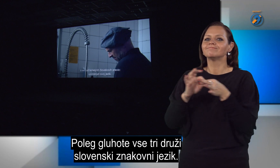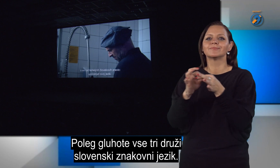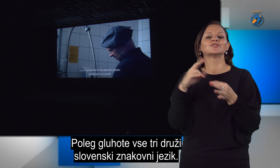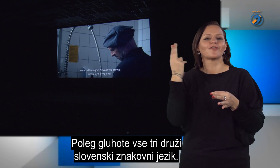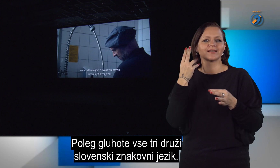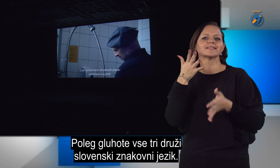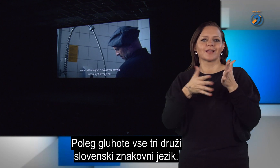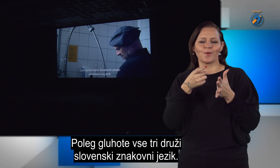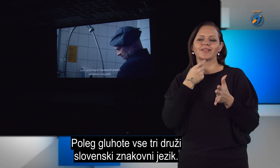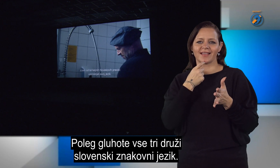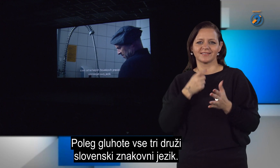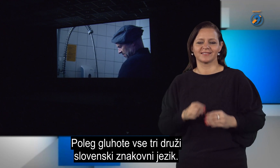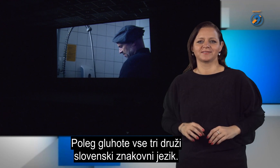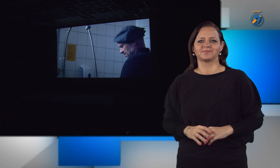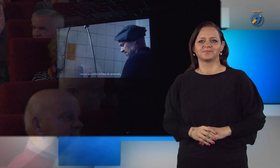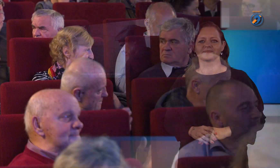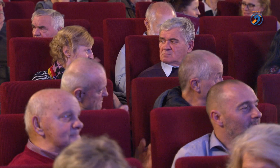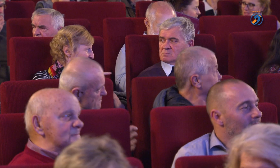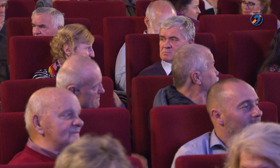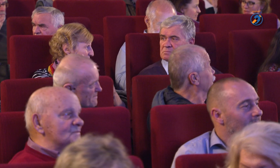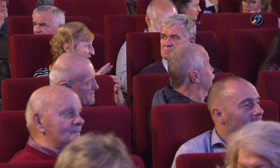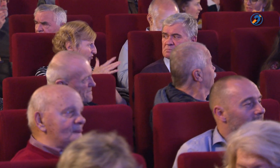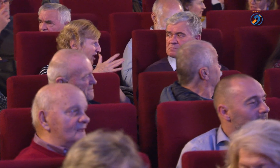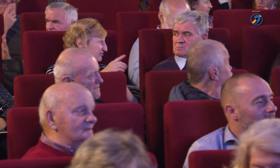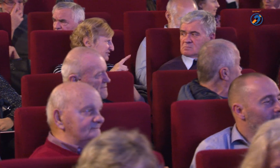tri druži slovenski znakovni jezik.